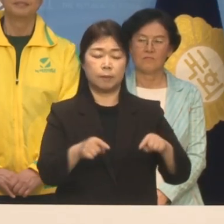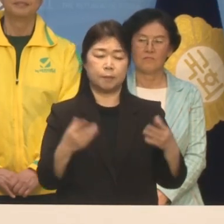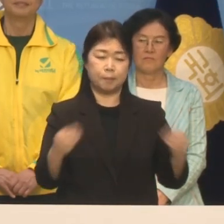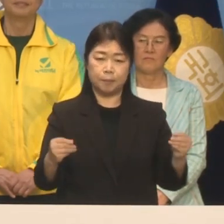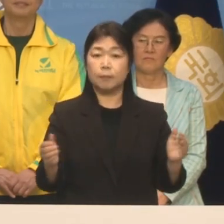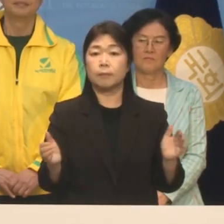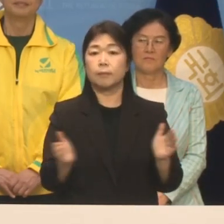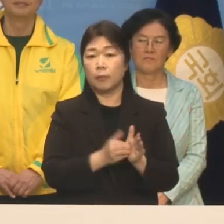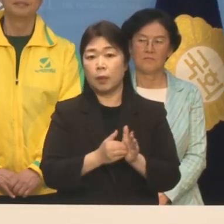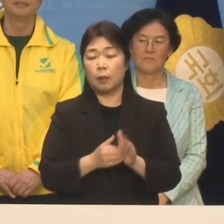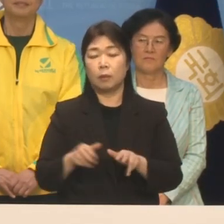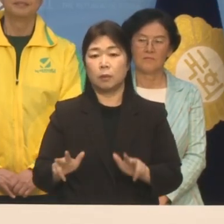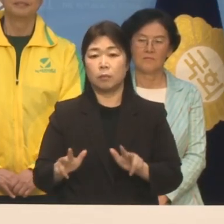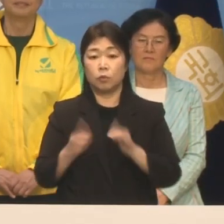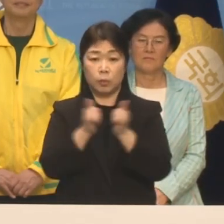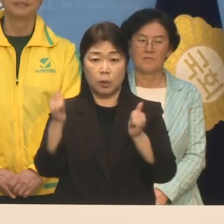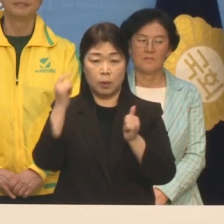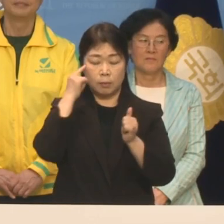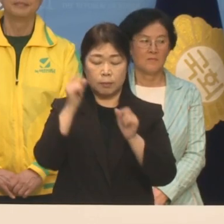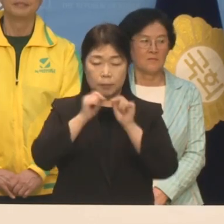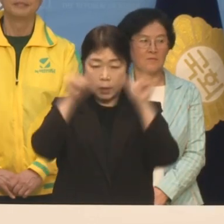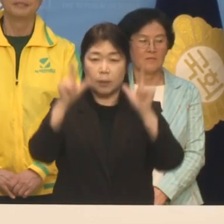국민들이 정말 각성해서